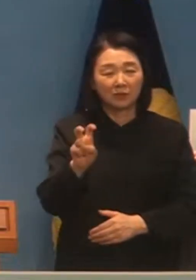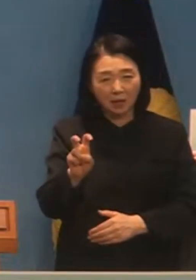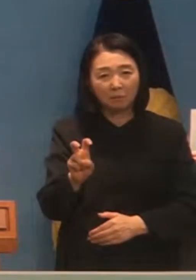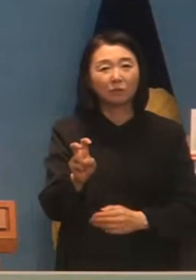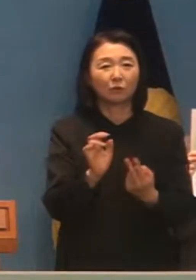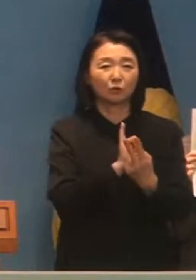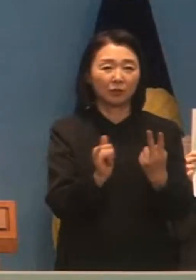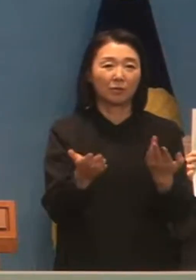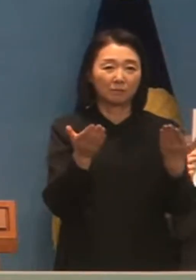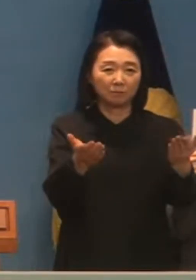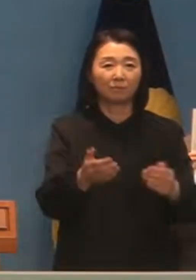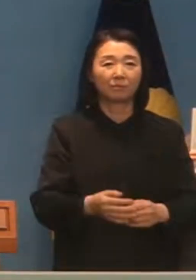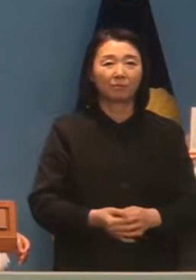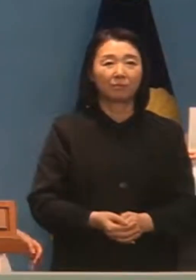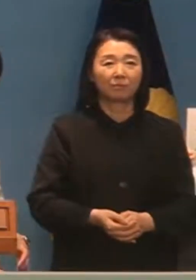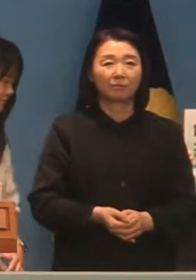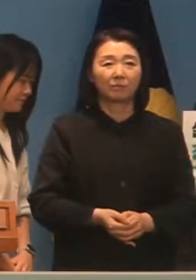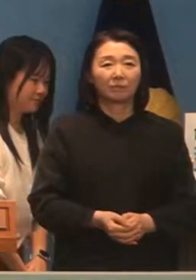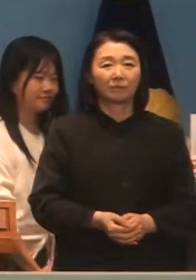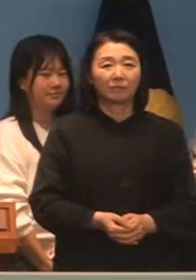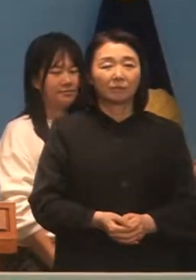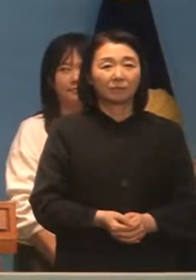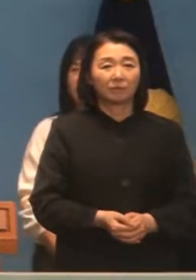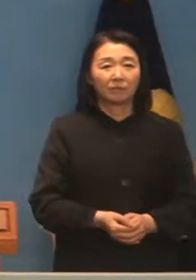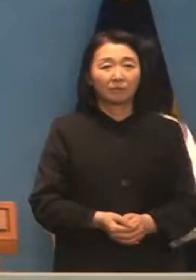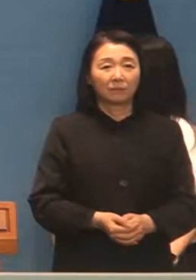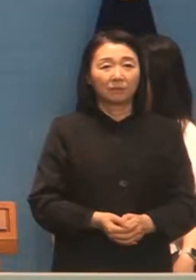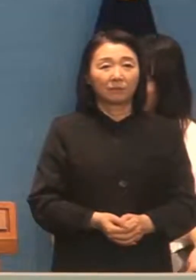운영위원께서 애써주시겠습니다.